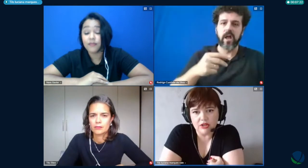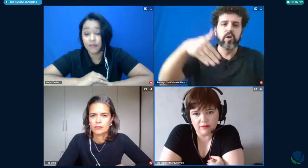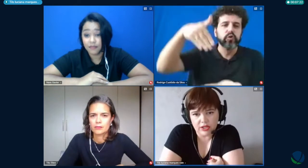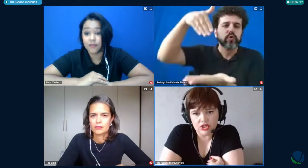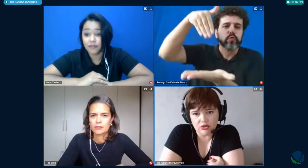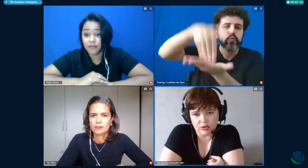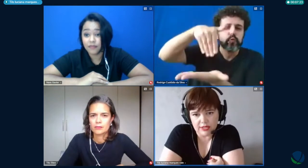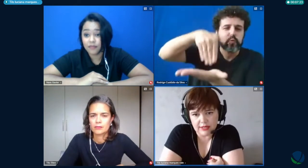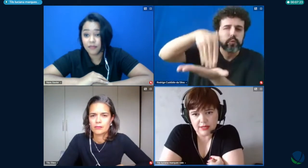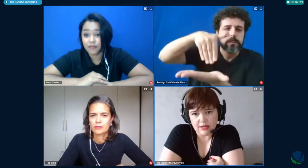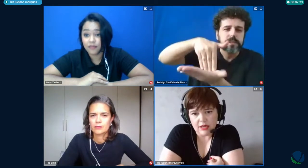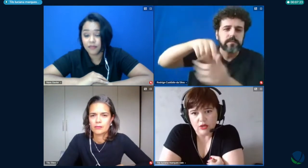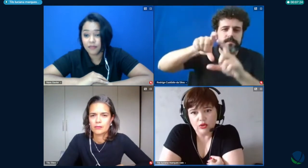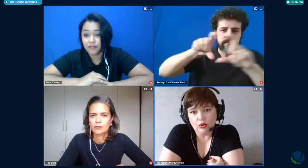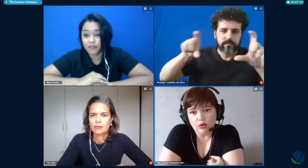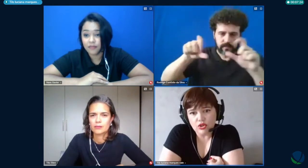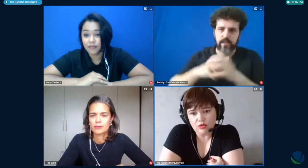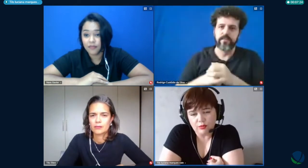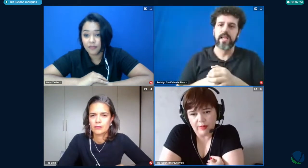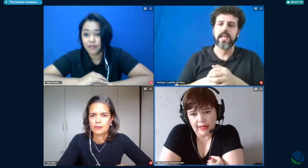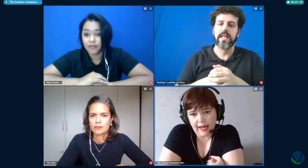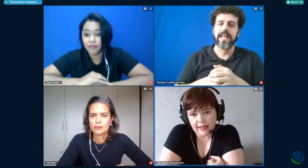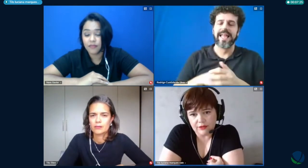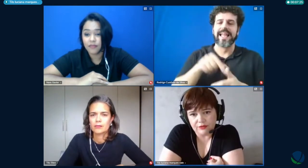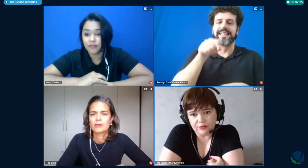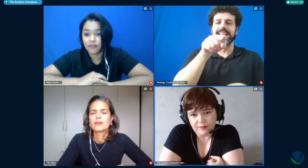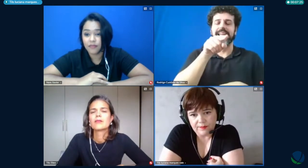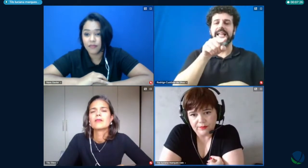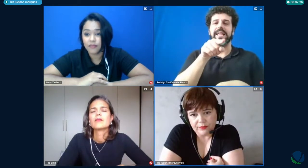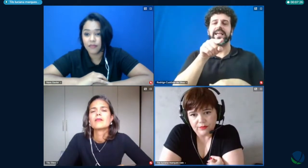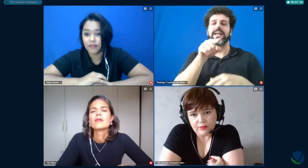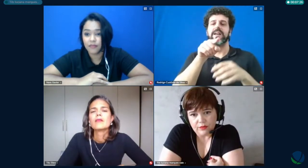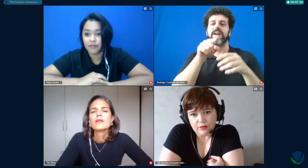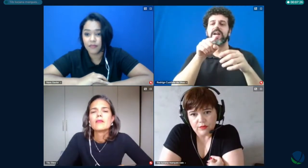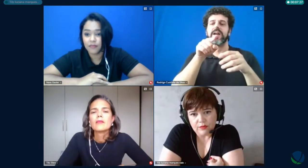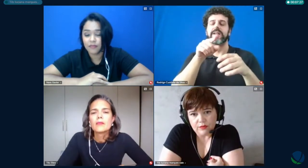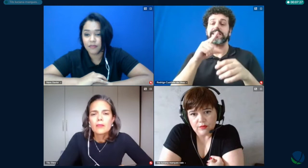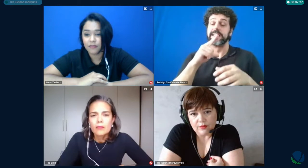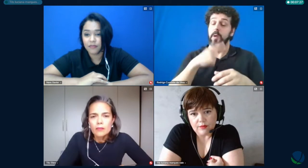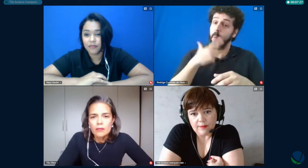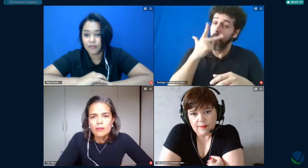Na página 22. No último parágrafo,